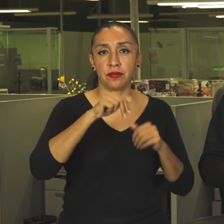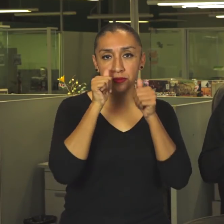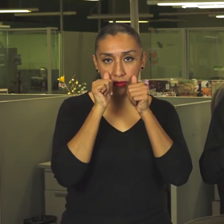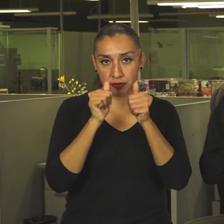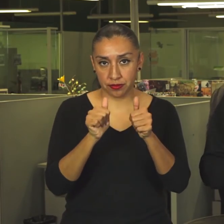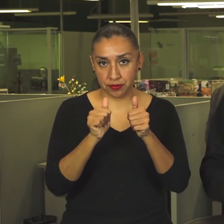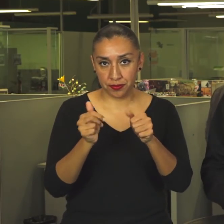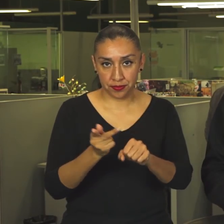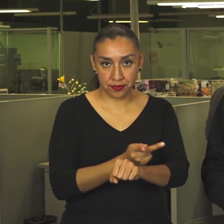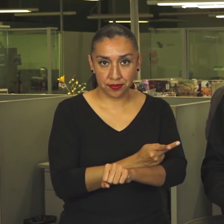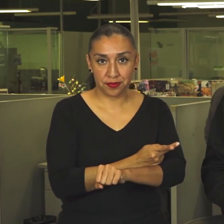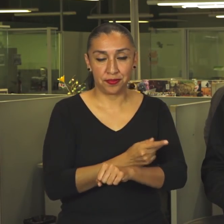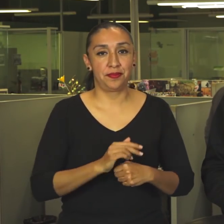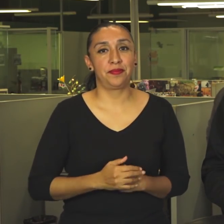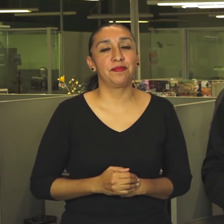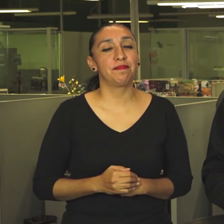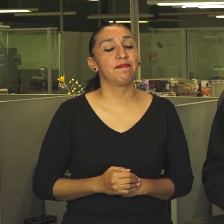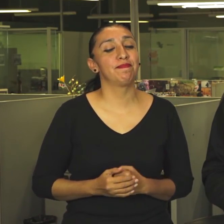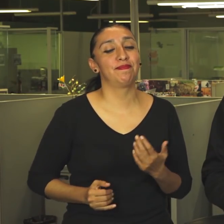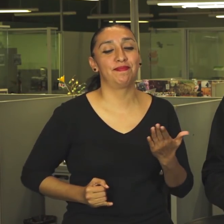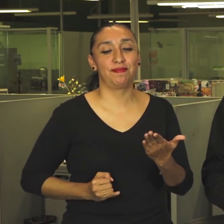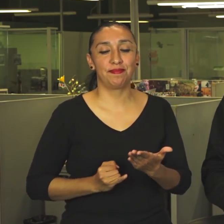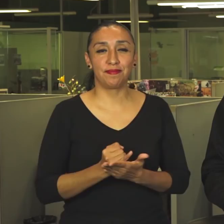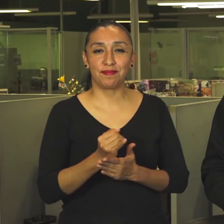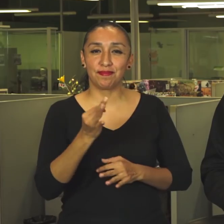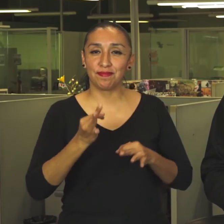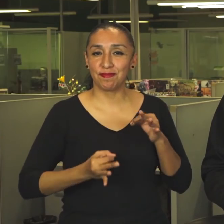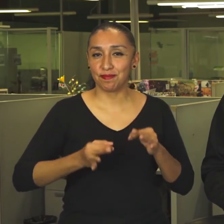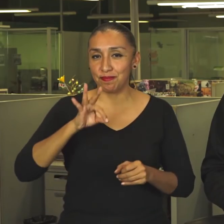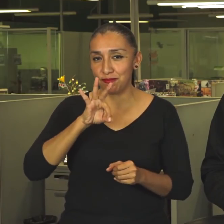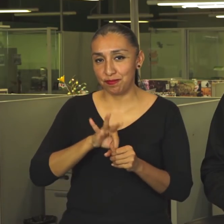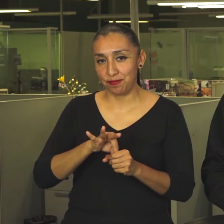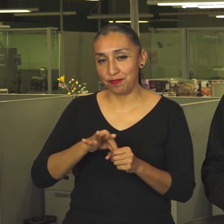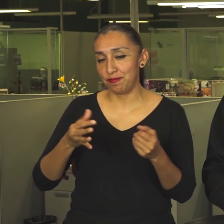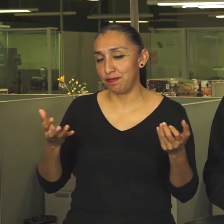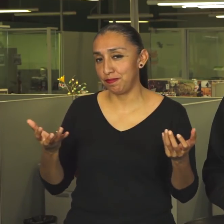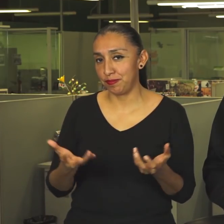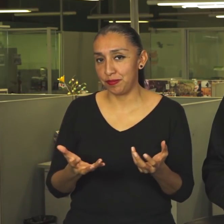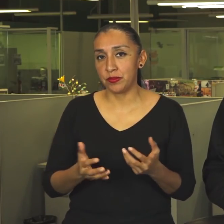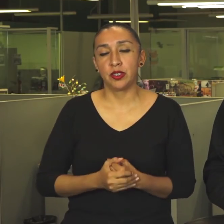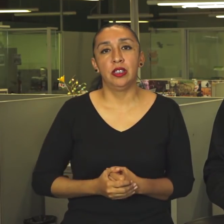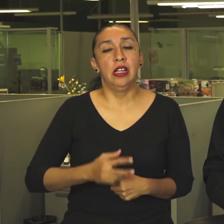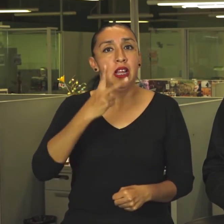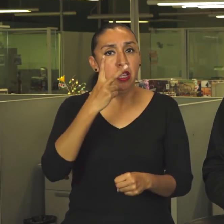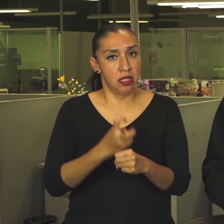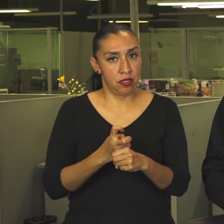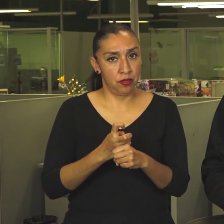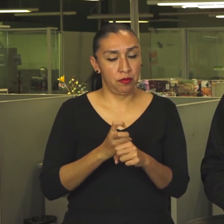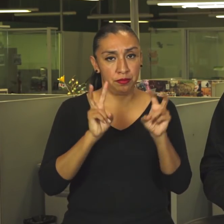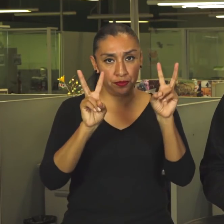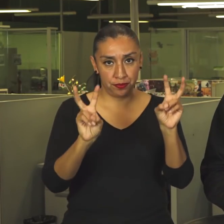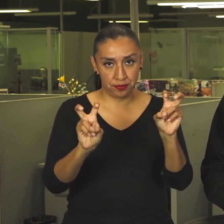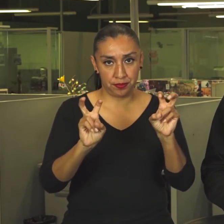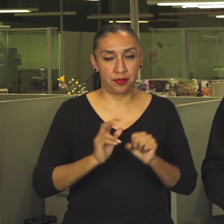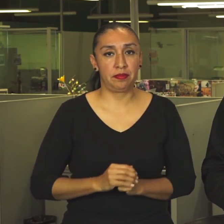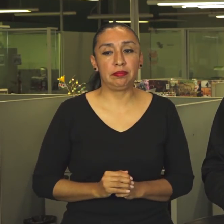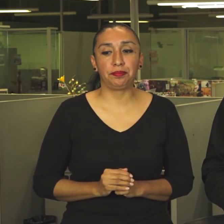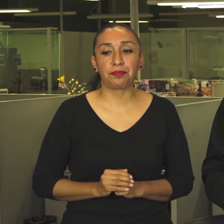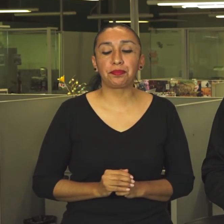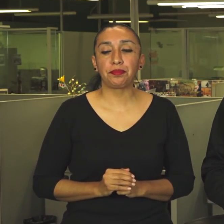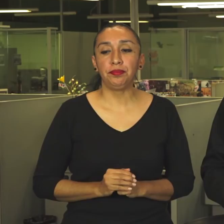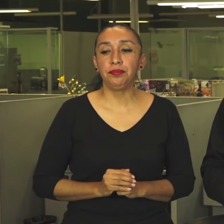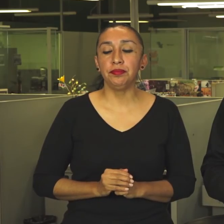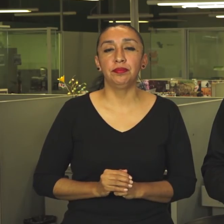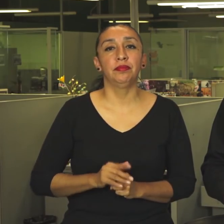suceda a raíz de esta decisión del tribunal noticia número 2 el terrible caso de fernanda en tijuana un hogar con un